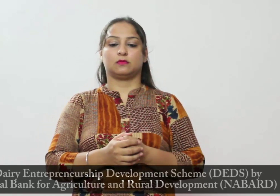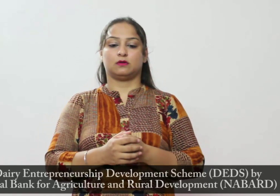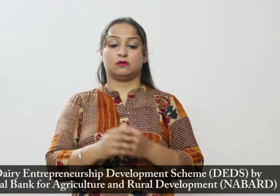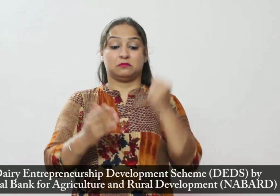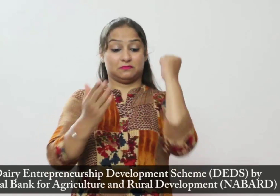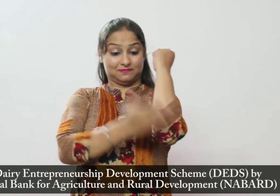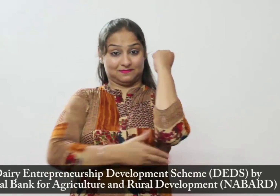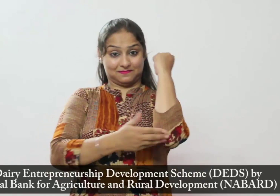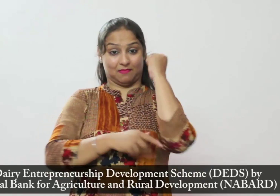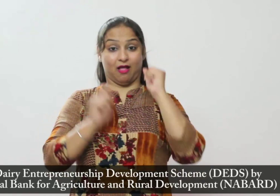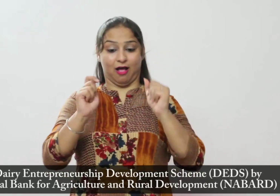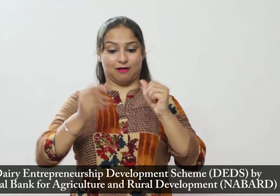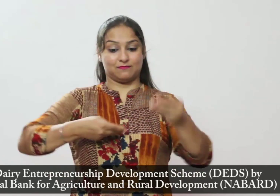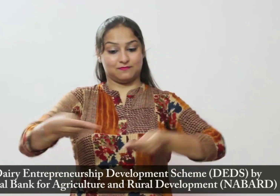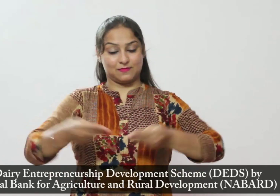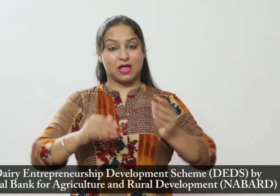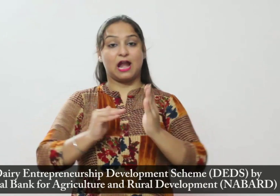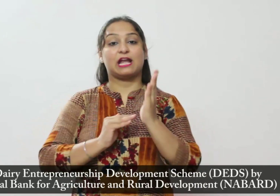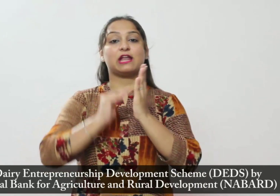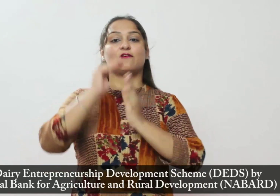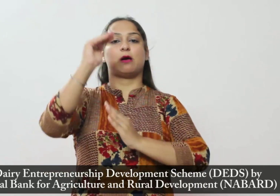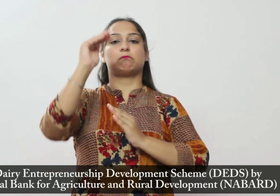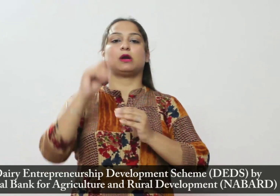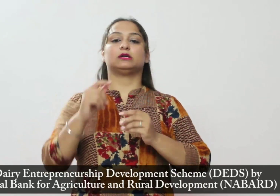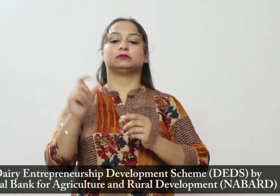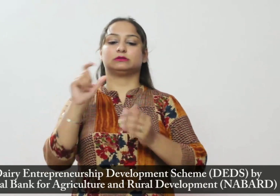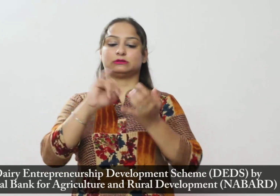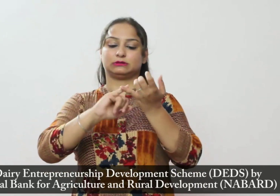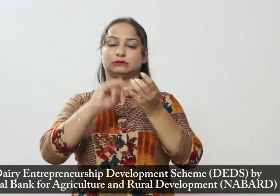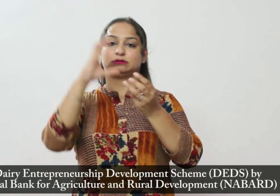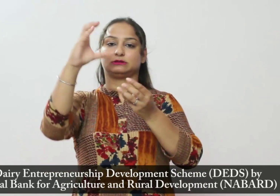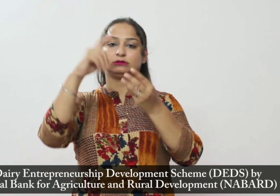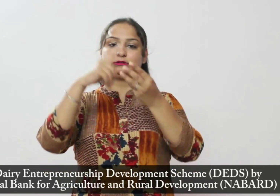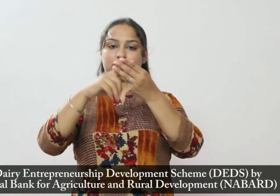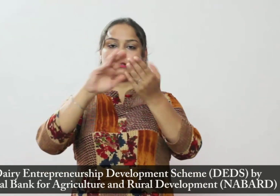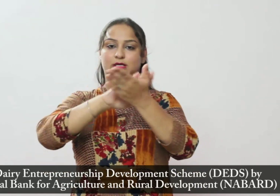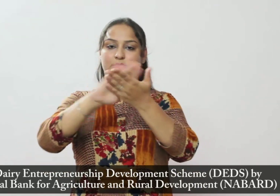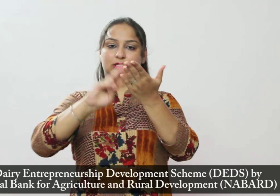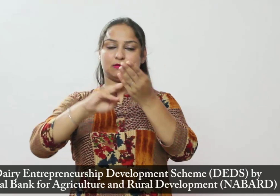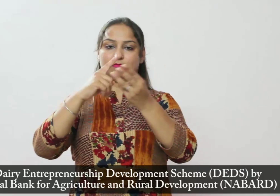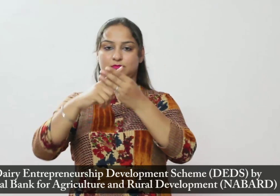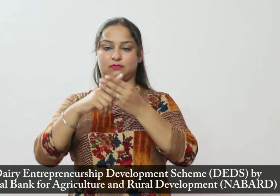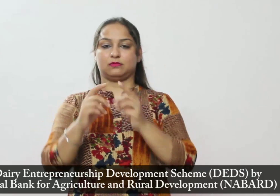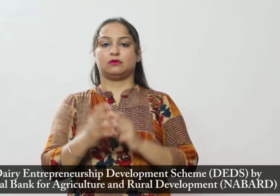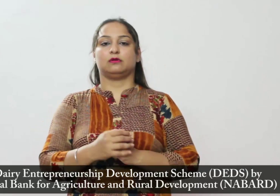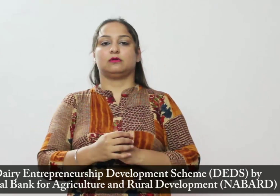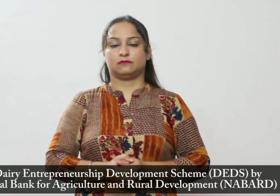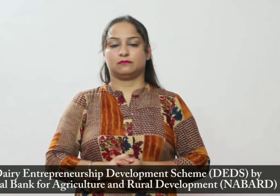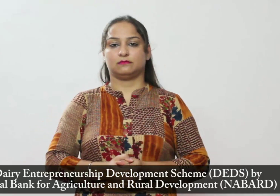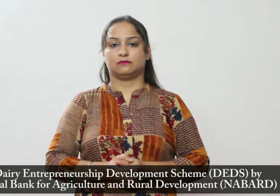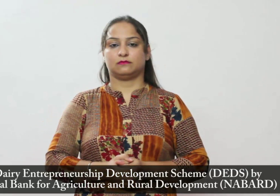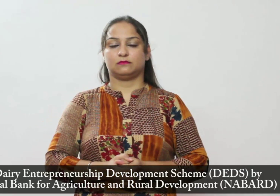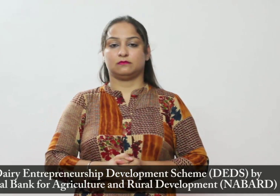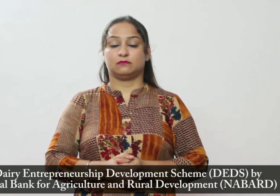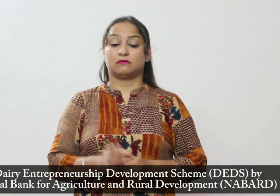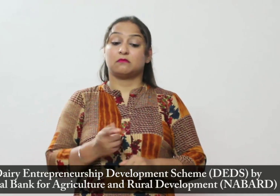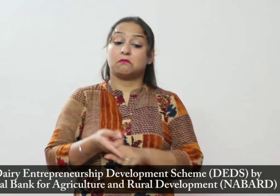नंबर 1, कृषि और विकास के लिए नेशनल बैंक NABARD NABARD द्वारा